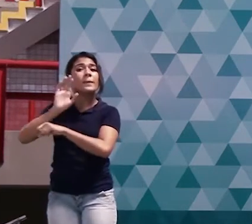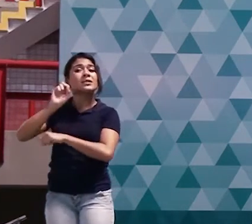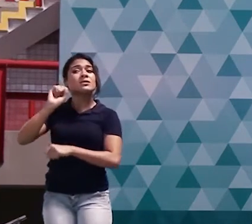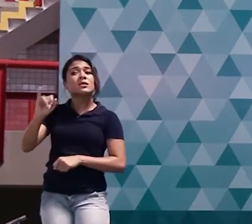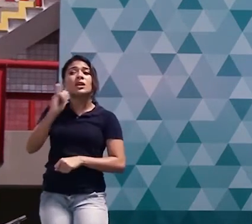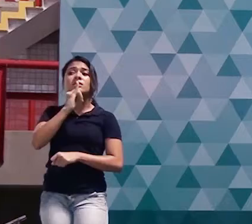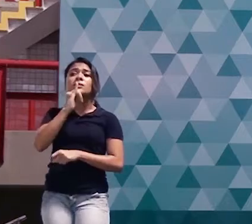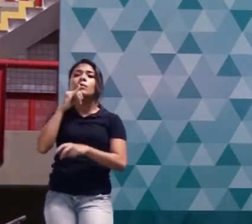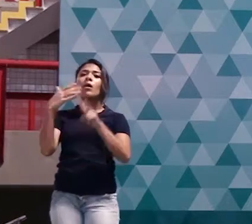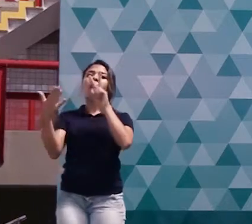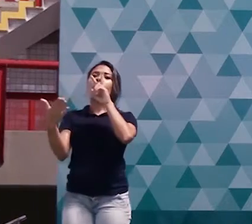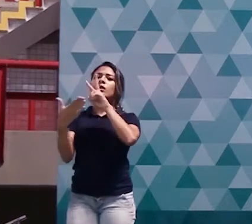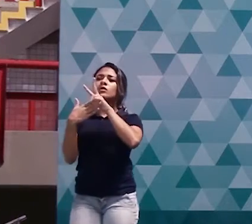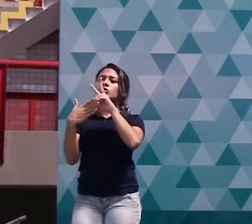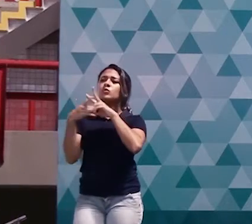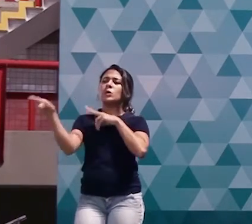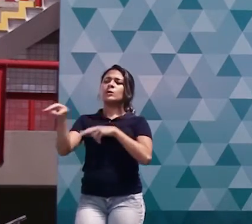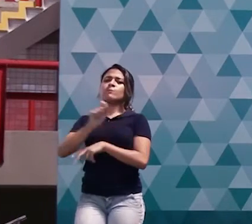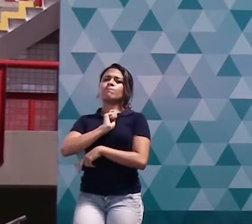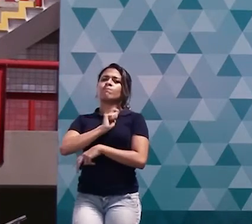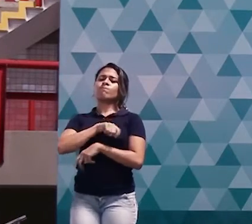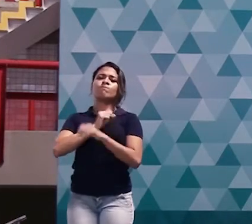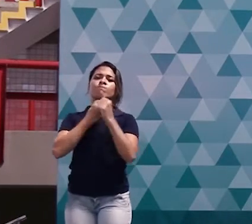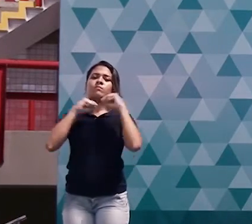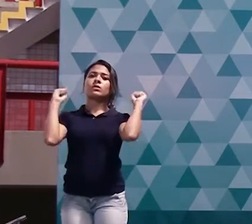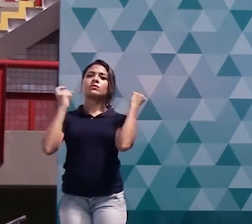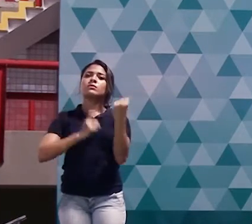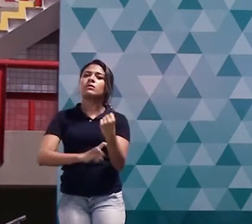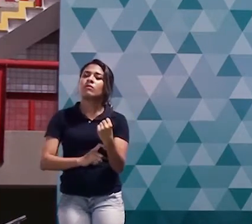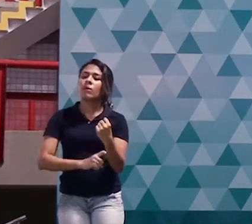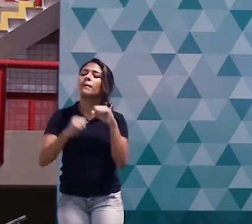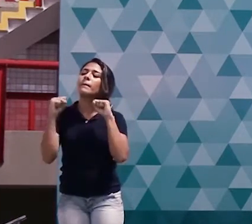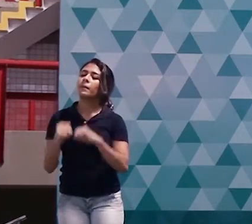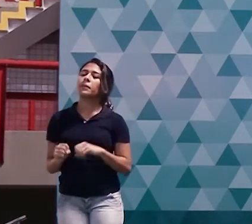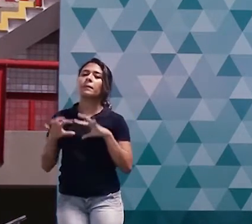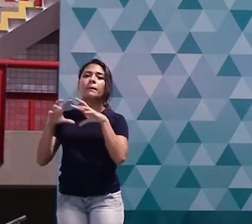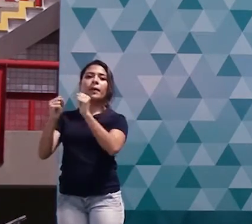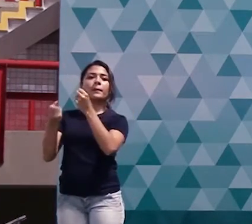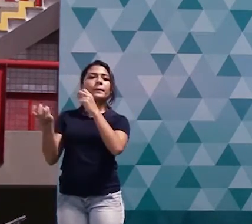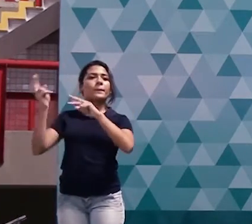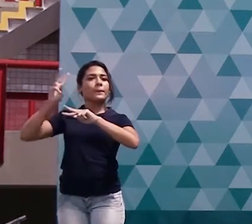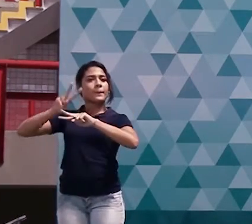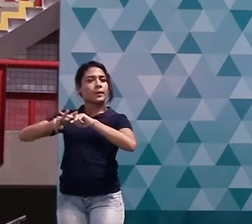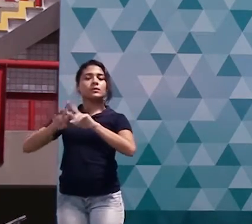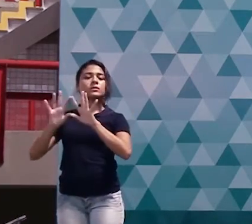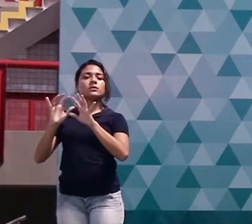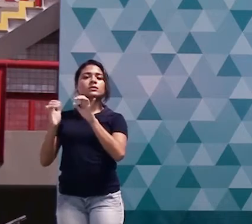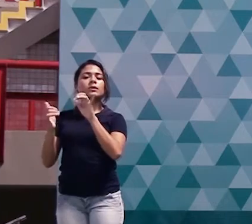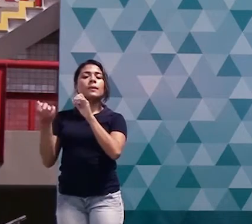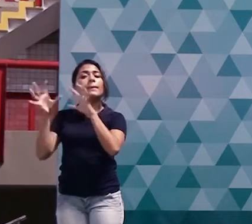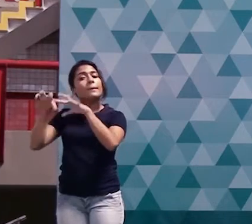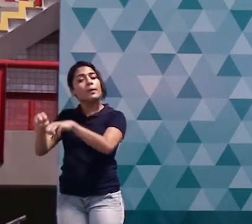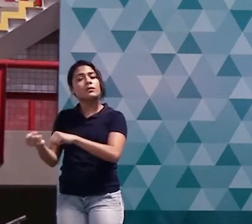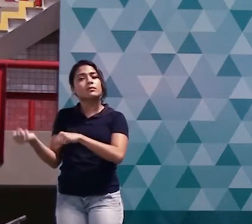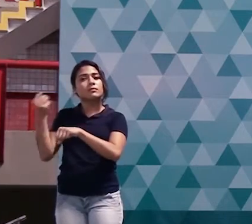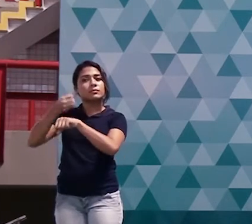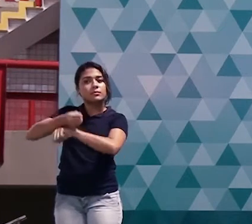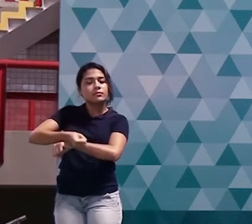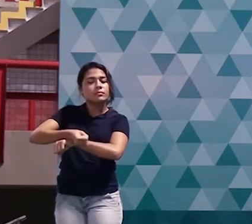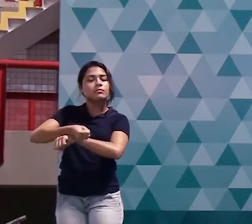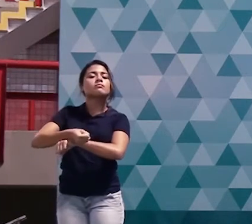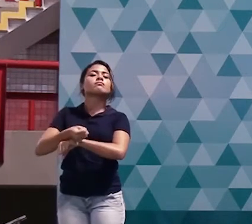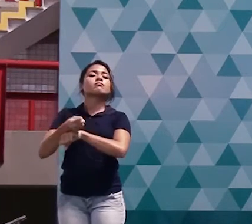selvagens, os índios bravios. Esses podem ser escravizados. Vocês pegam o bandeirante, eles entram no meio do mato, capturam os índios e vocês